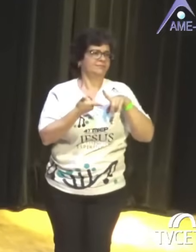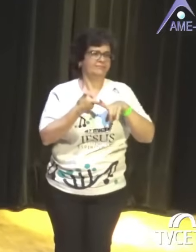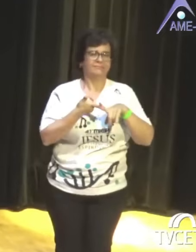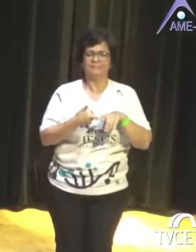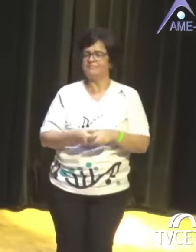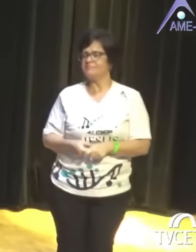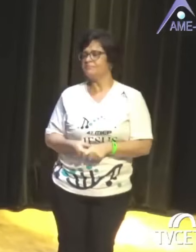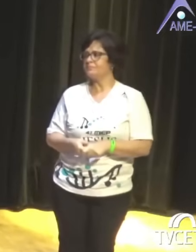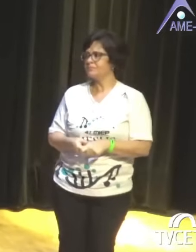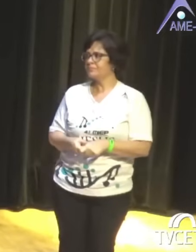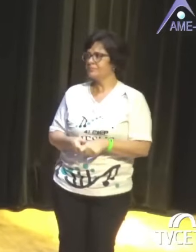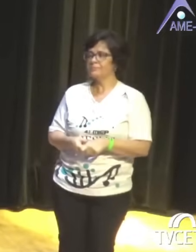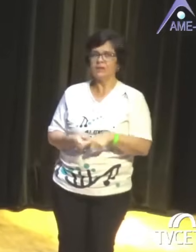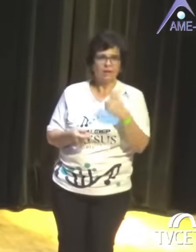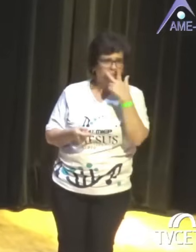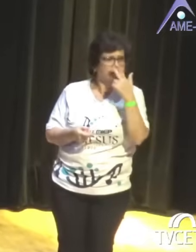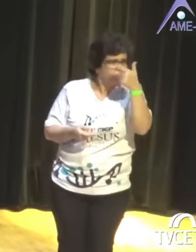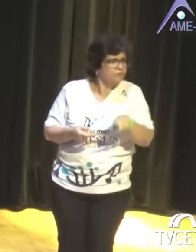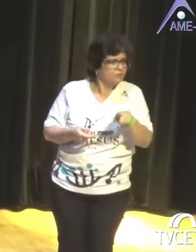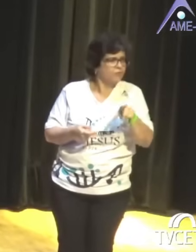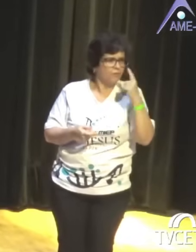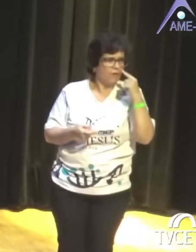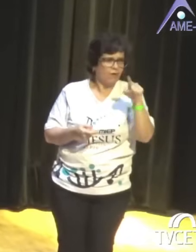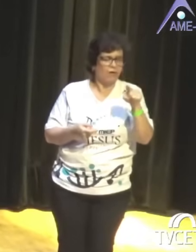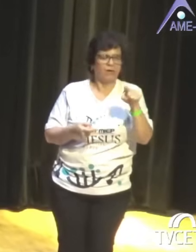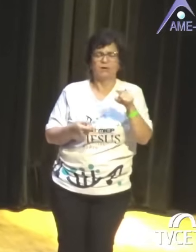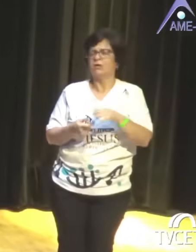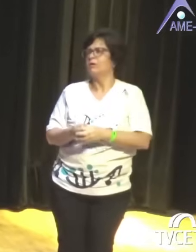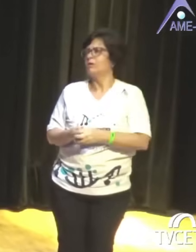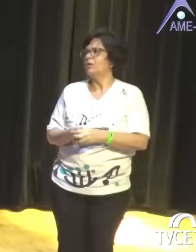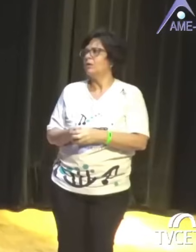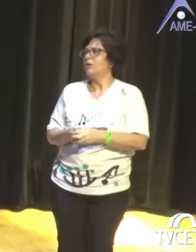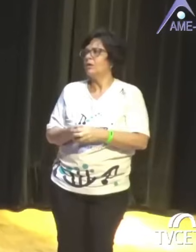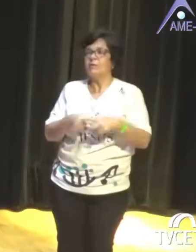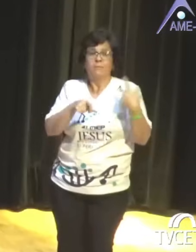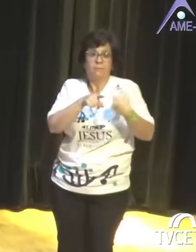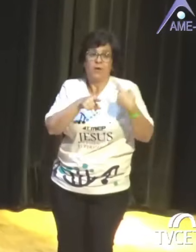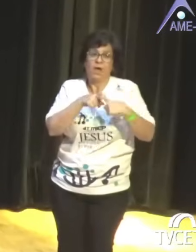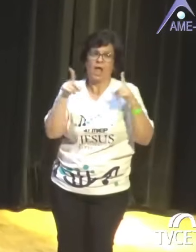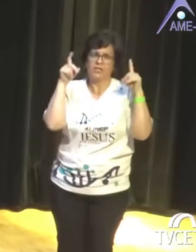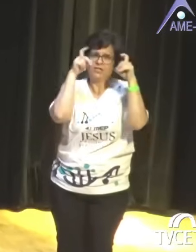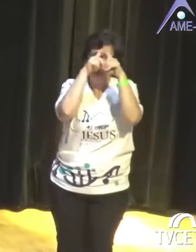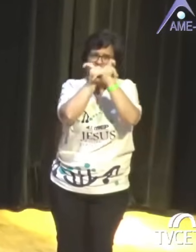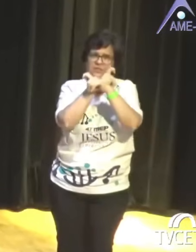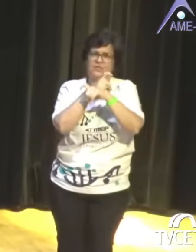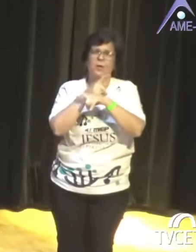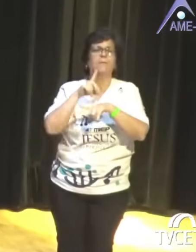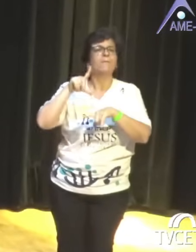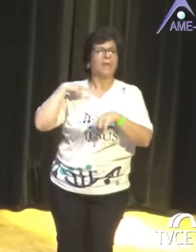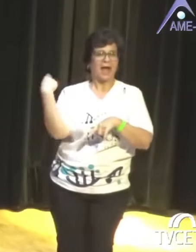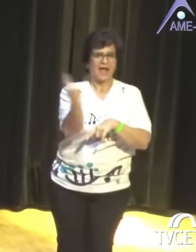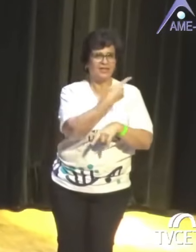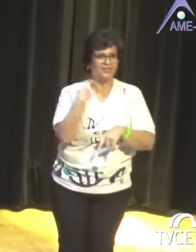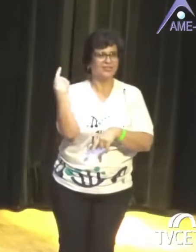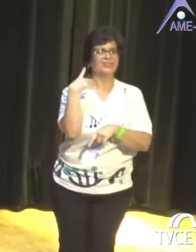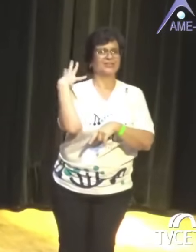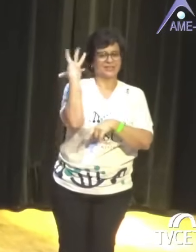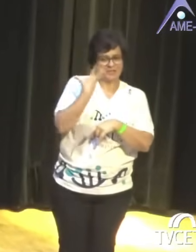universo eu vou repetir isso porque isso é difícil até para Espírita